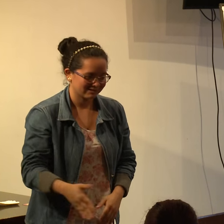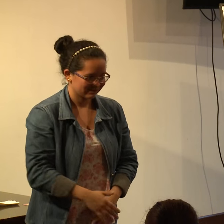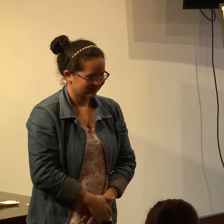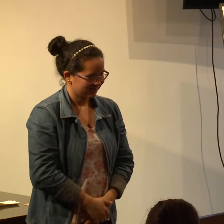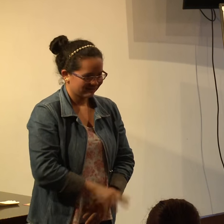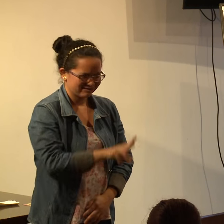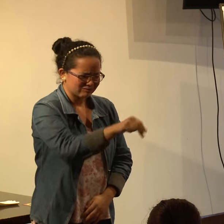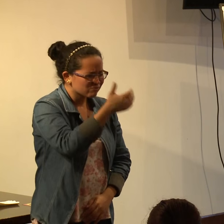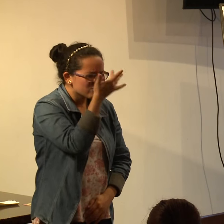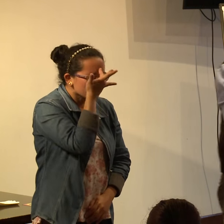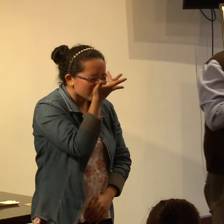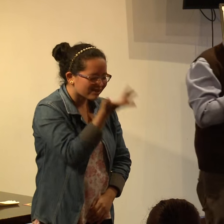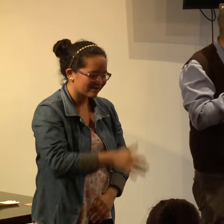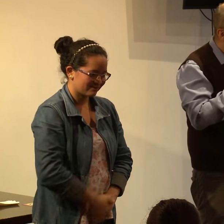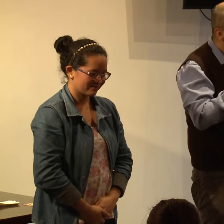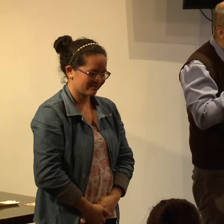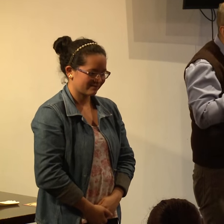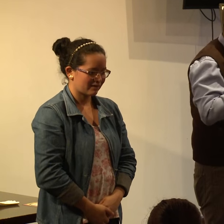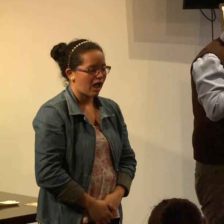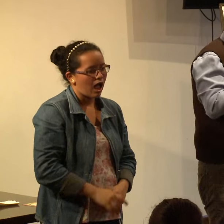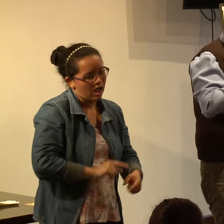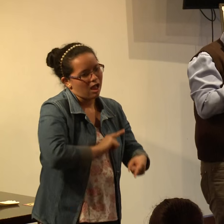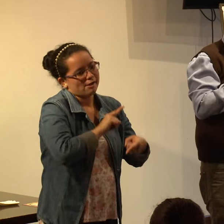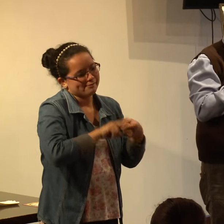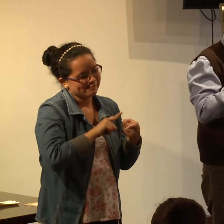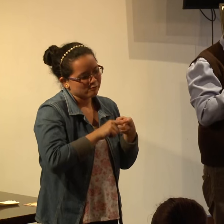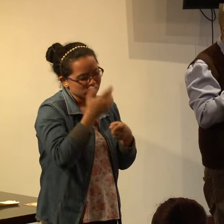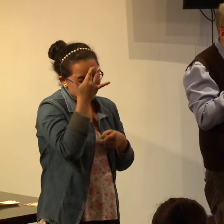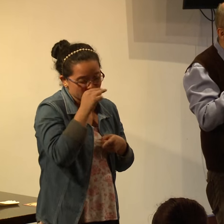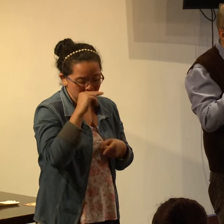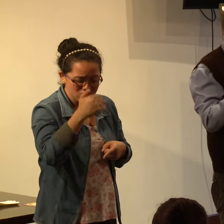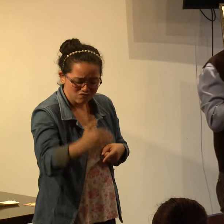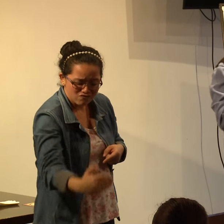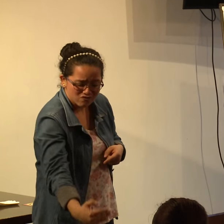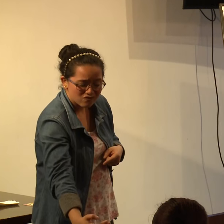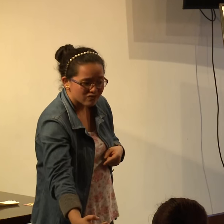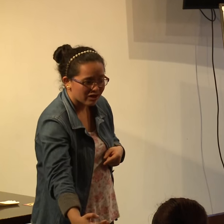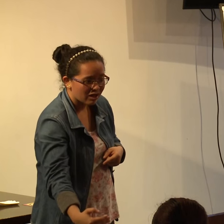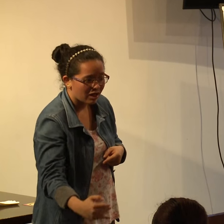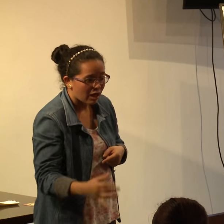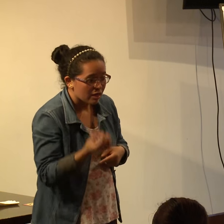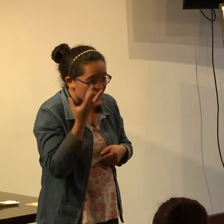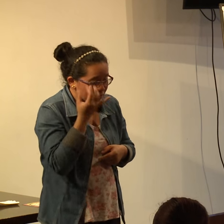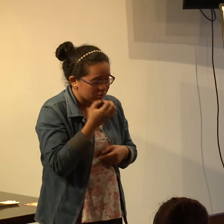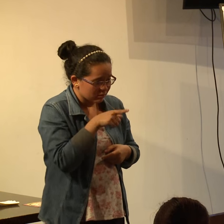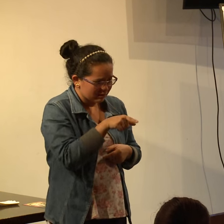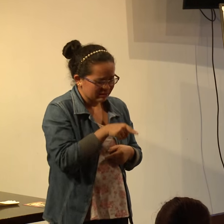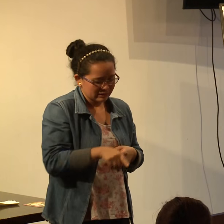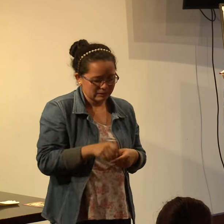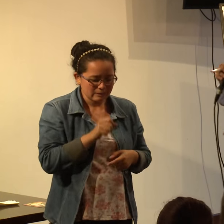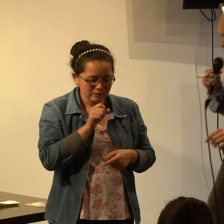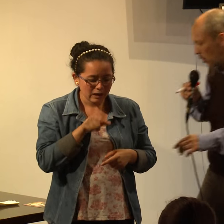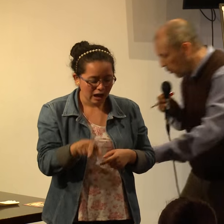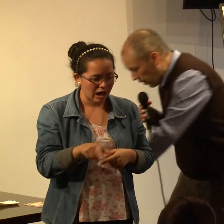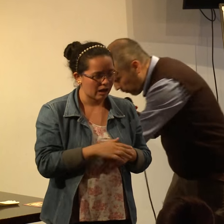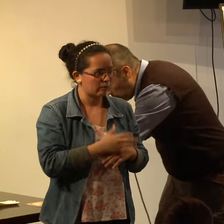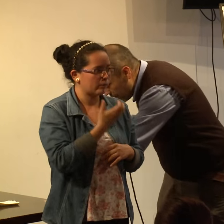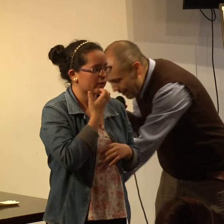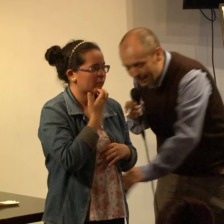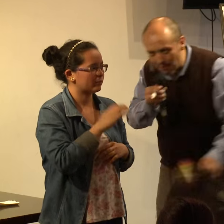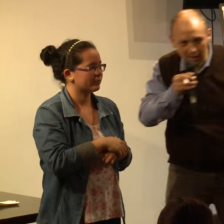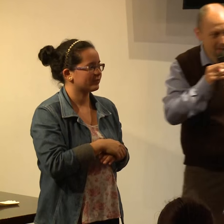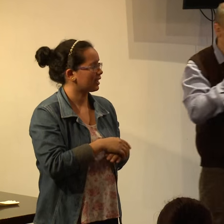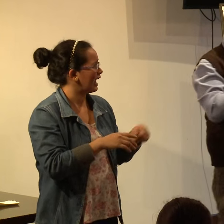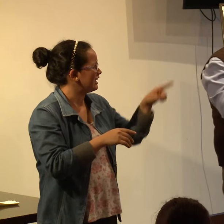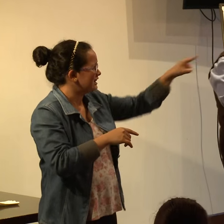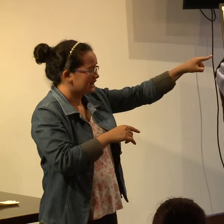lo hagan por varias razones. Primero, porque si son niños muy pequeñitos y ustedes les contestan auténticamente que efectivamente algo les gusta, si yo les digo, por ejemplo,